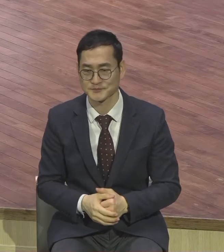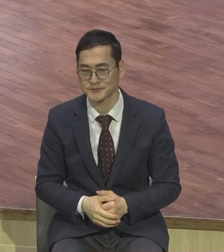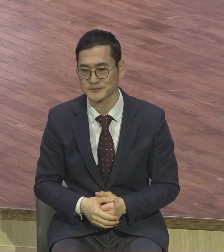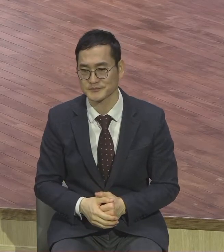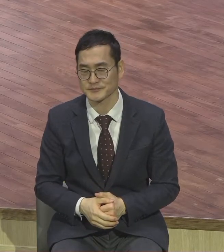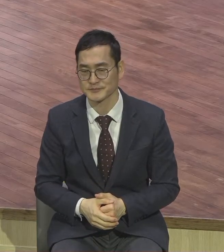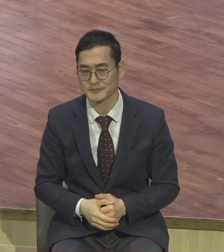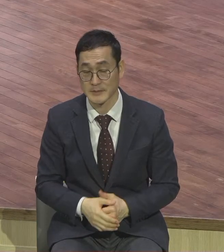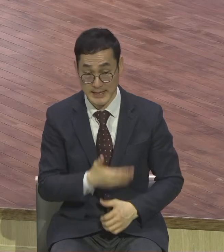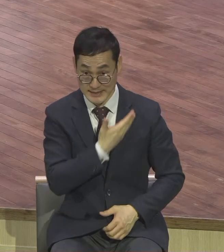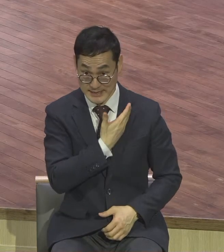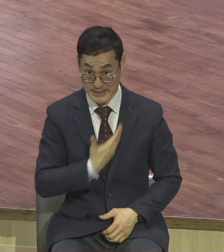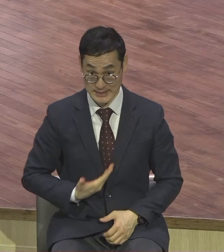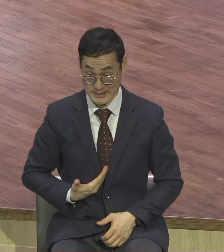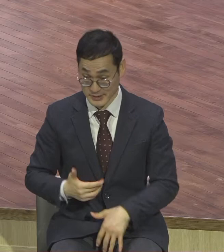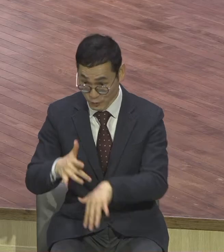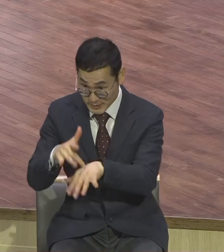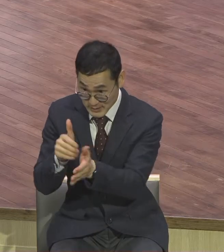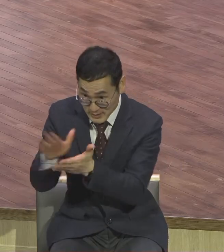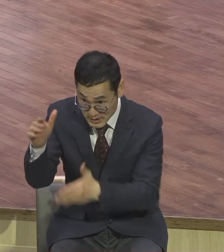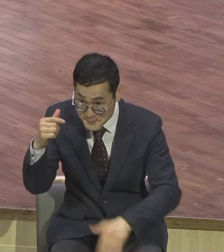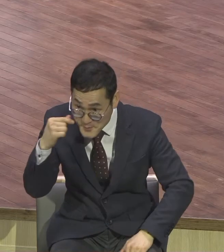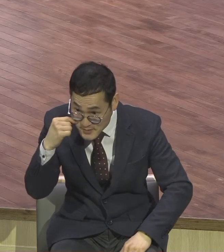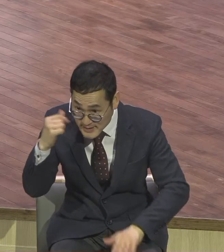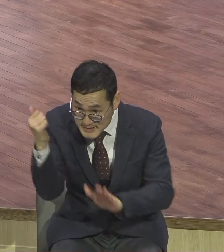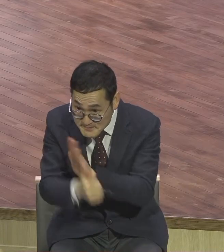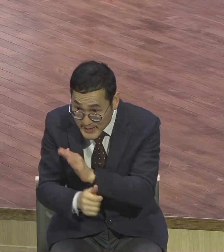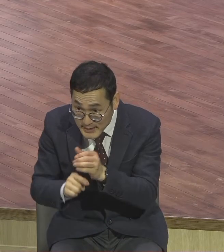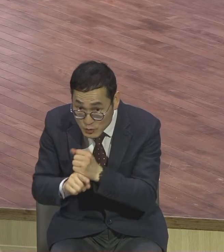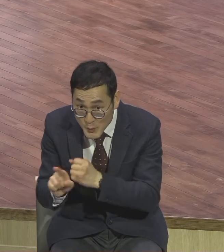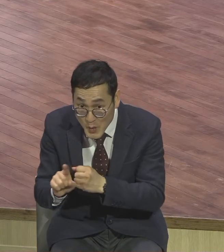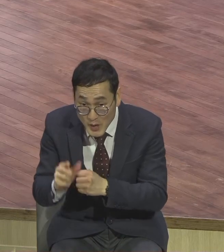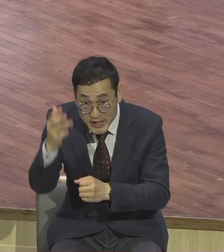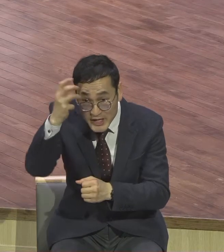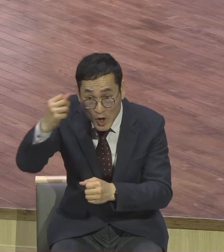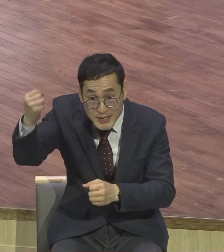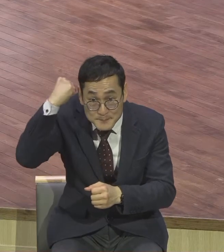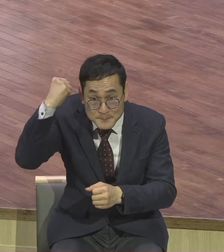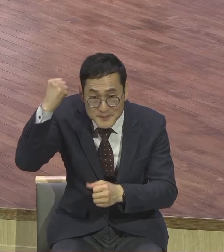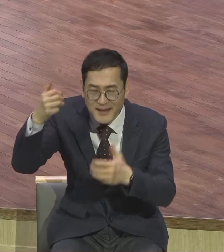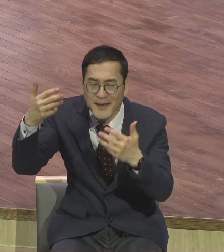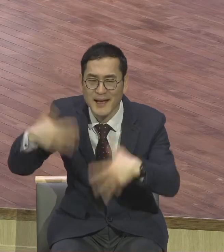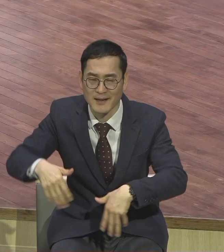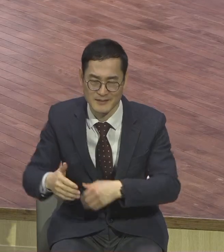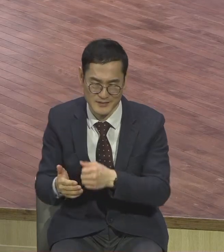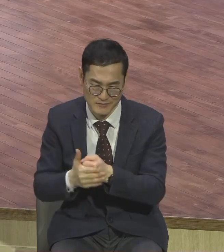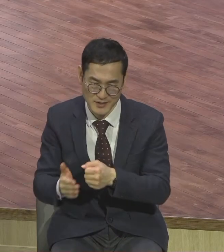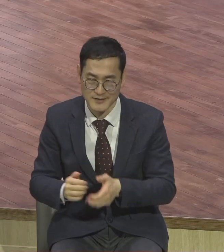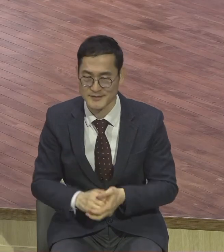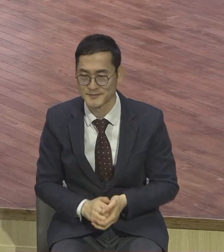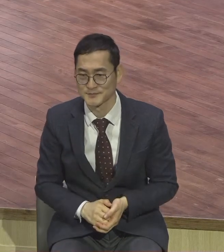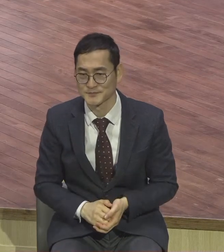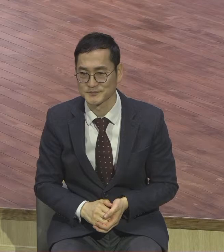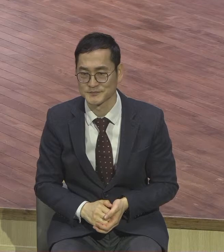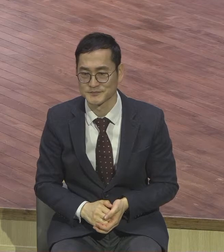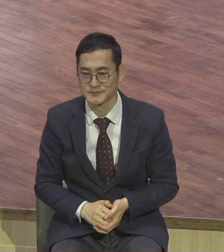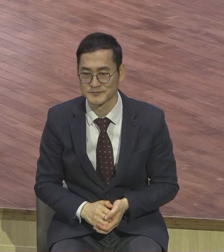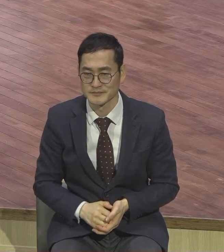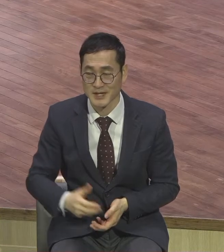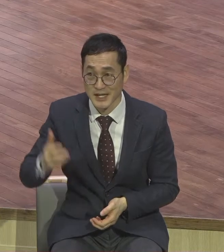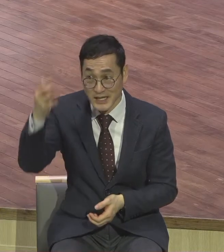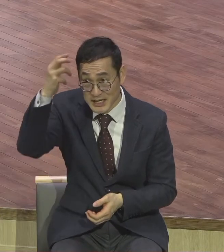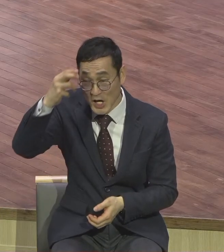제자들이요. 귀신을 쫓지 못했던 것은 영권이 없었기 때문이거든요. 그리고 이런 영권은 다른데 오는 것이 아니에요.